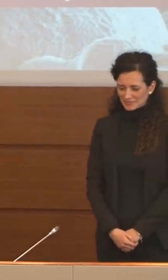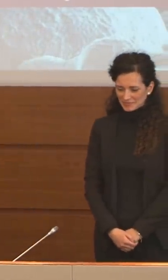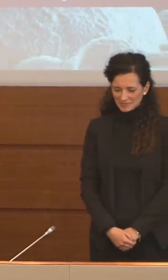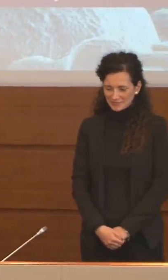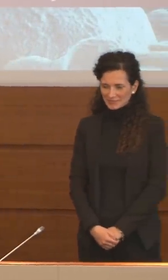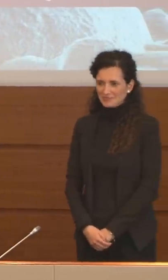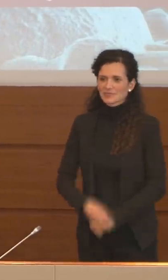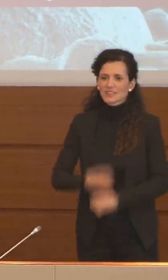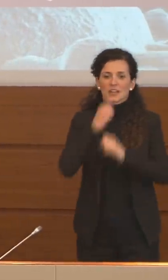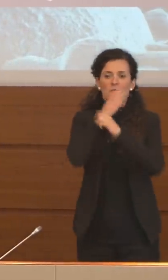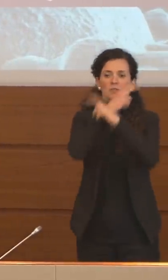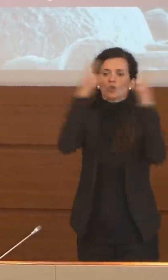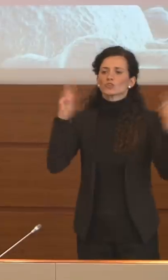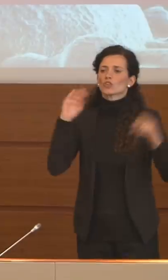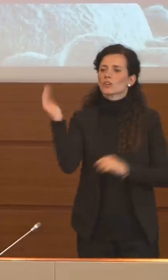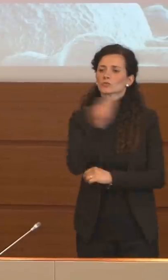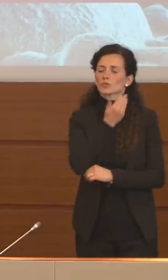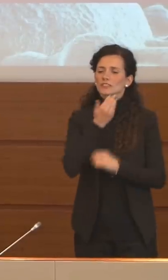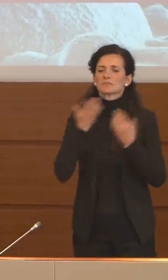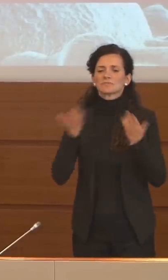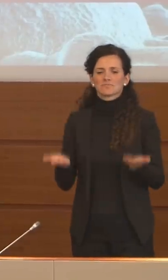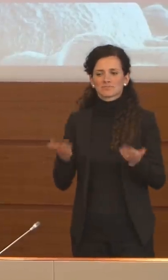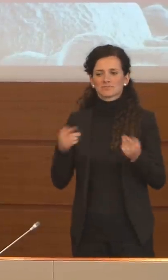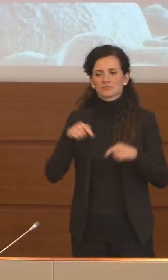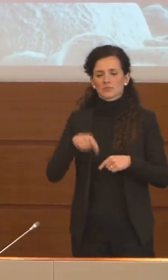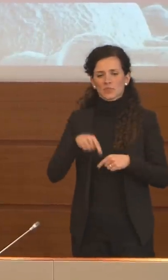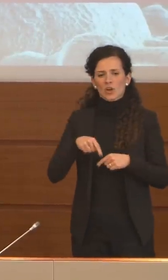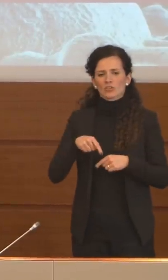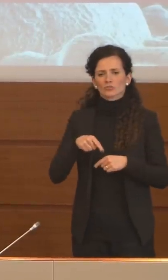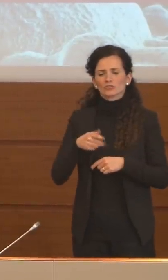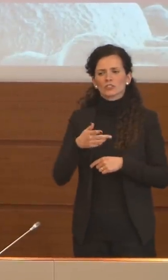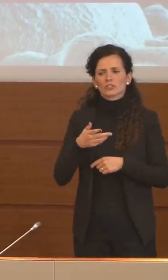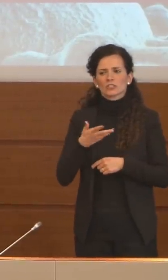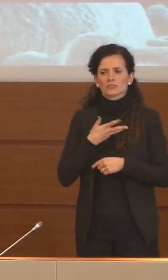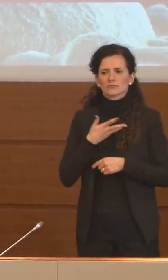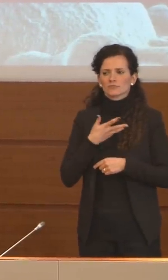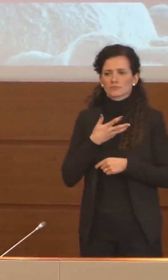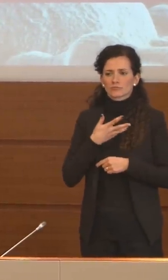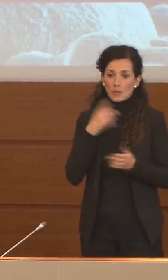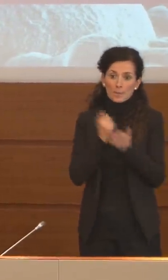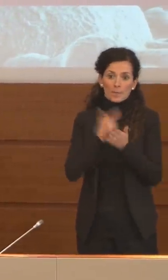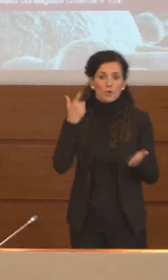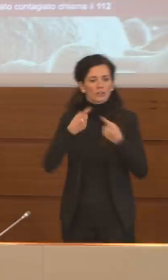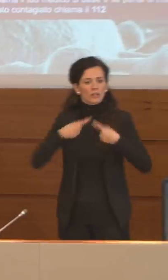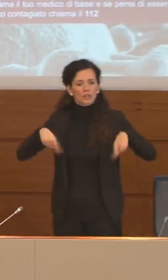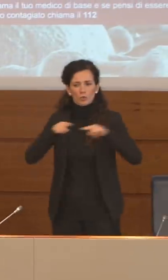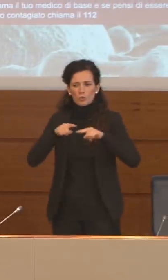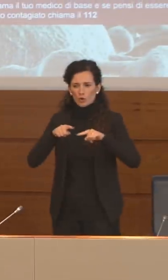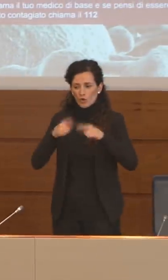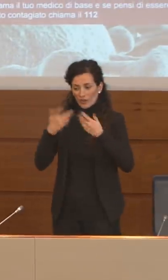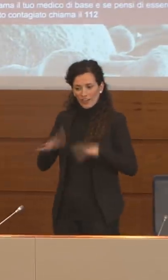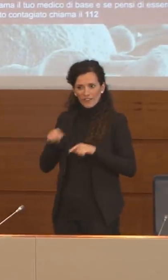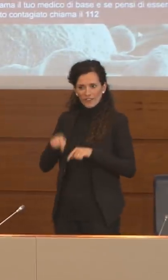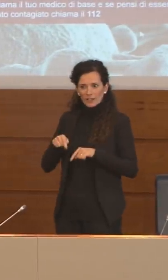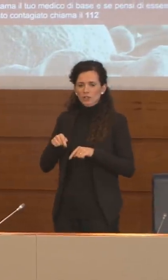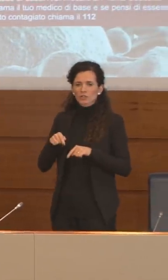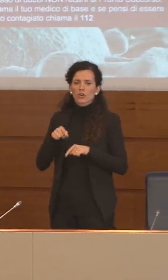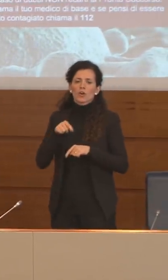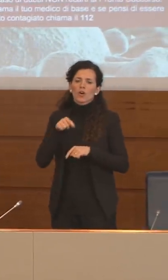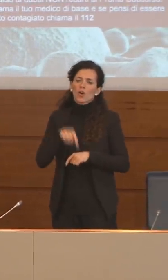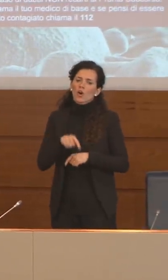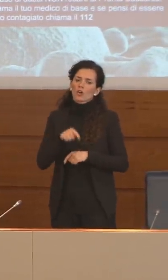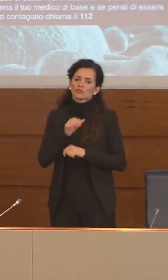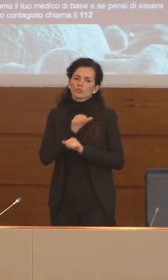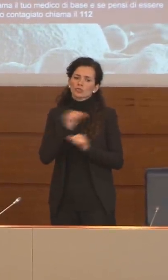buongiorno a tutti allora oggi abbiamo delle riunioni importanti subito dopo quindi adesso faremo solo alcune comunicazioni